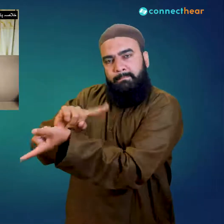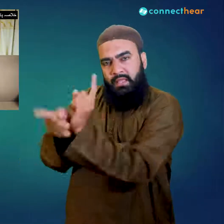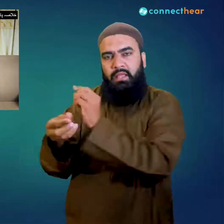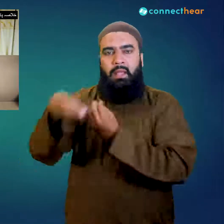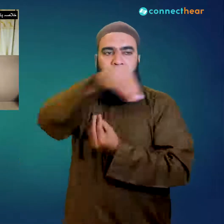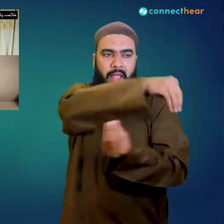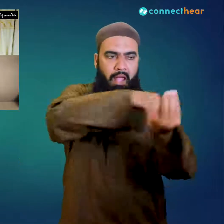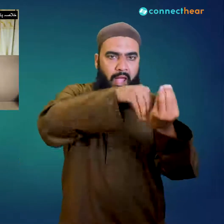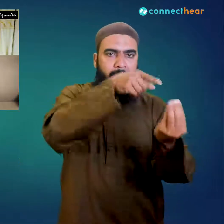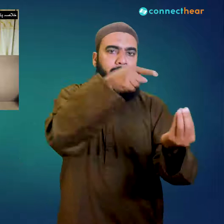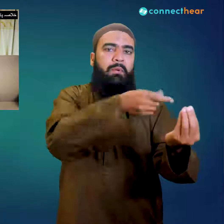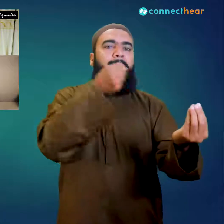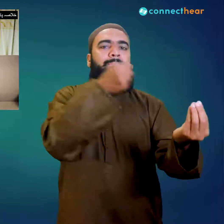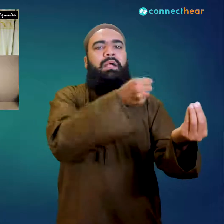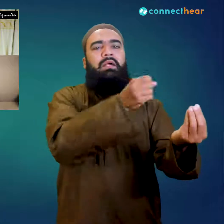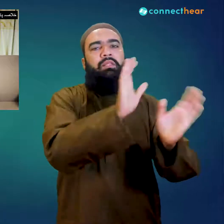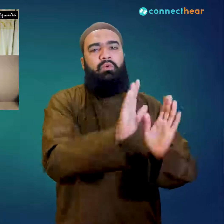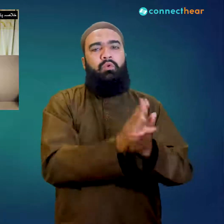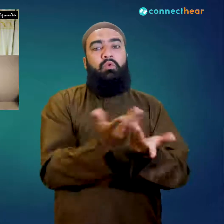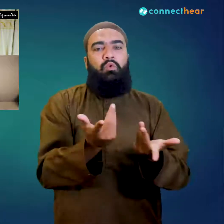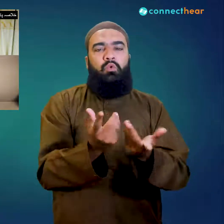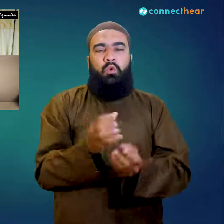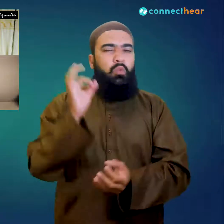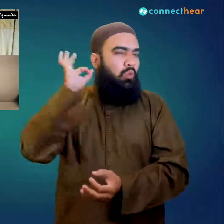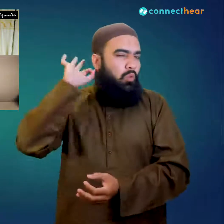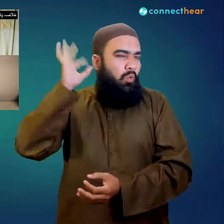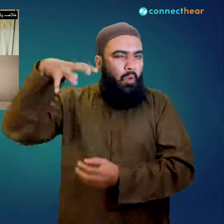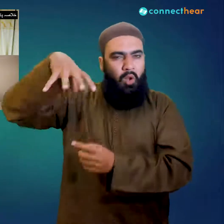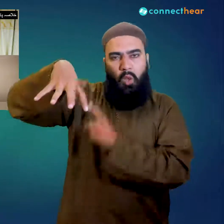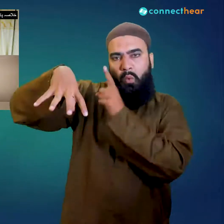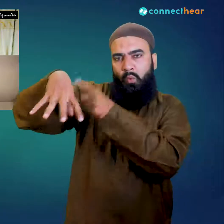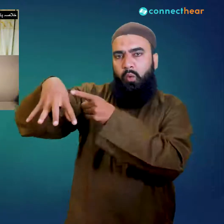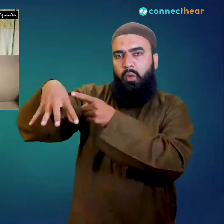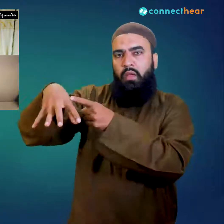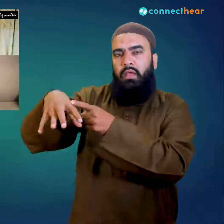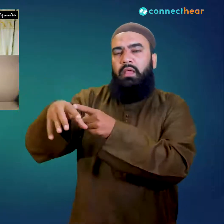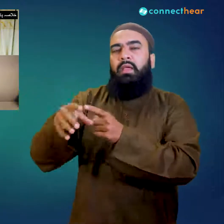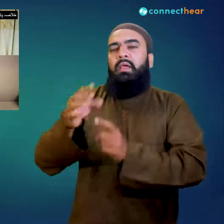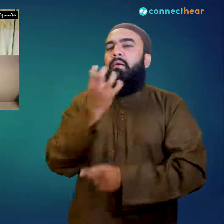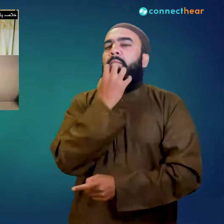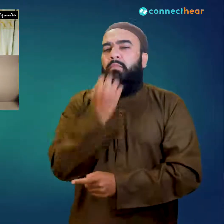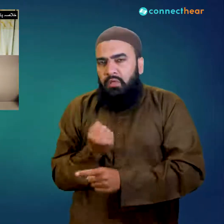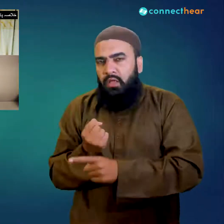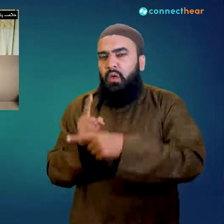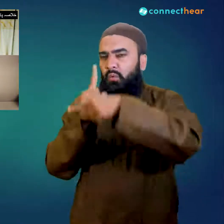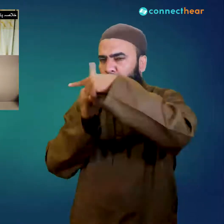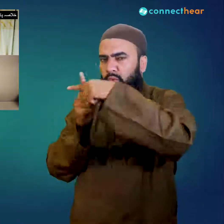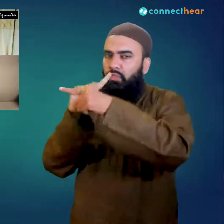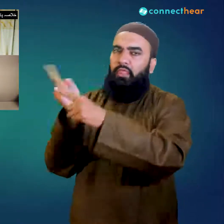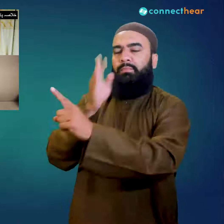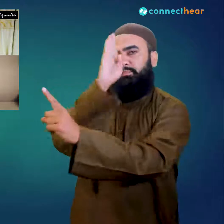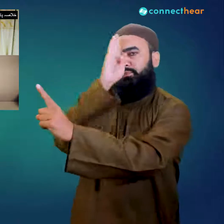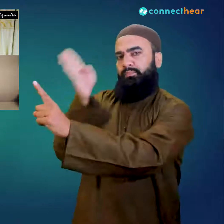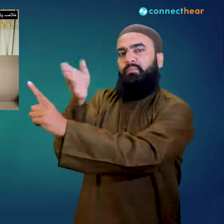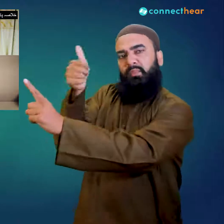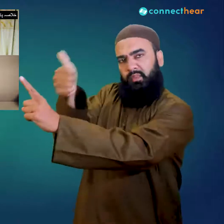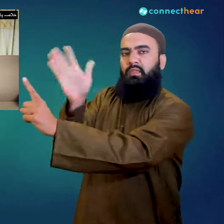جائے۔ پھر یہود و نصارہ کا وہ قبلہ بیت المقدس، اس حوالے سے بھی کہ ہمارا ایک الگ امتیاز